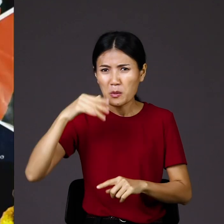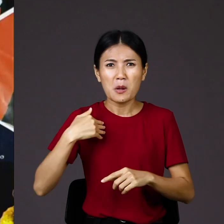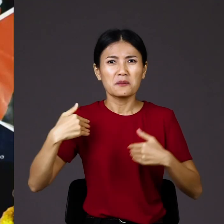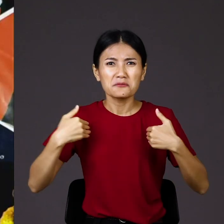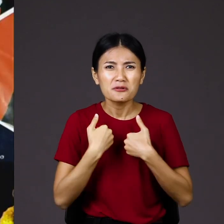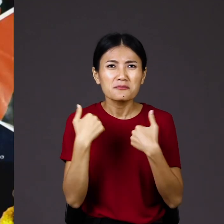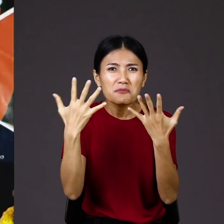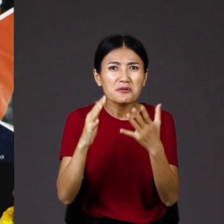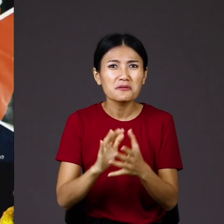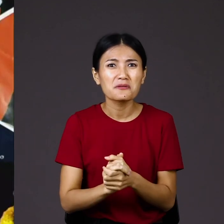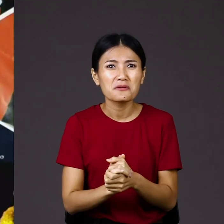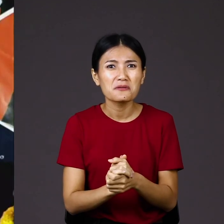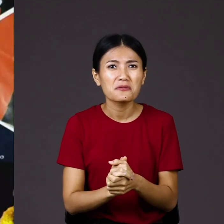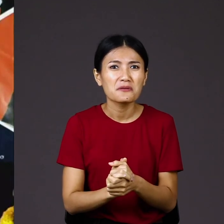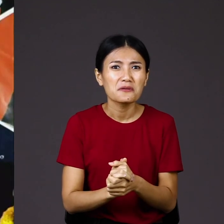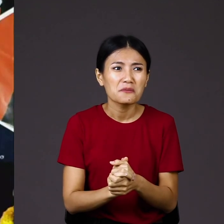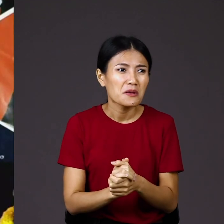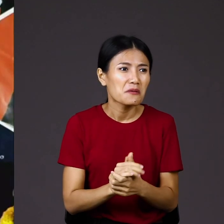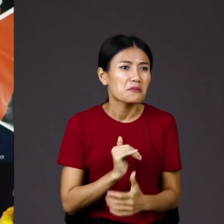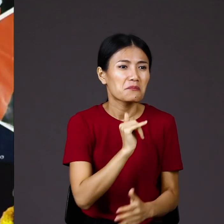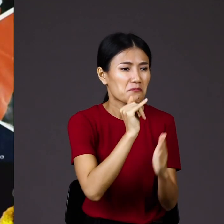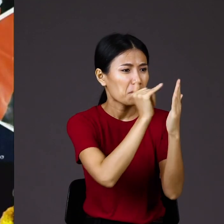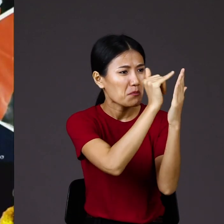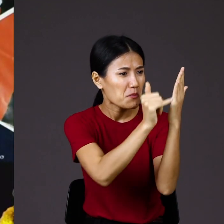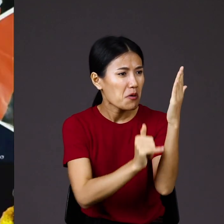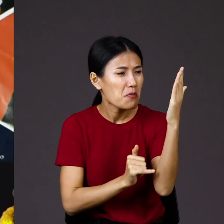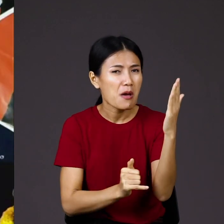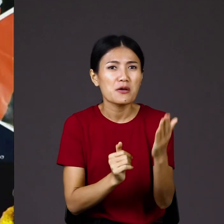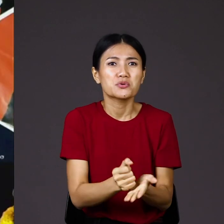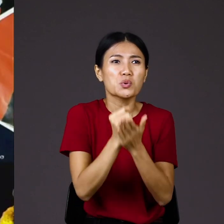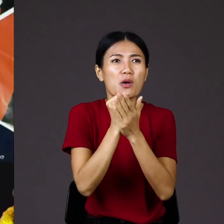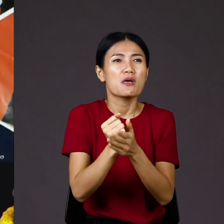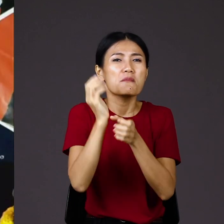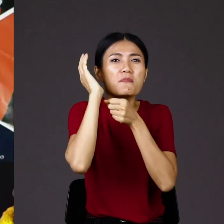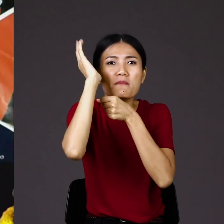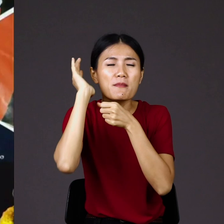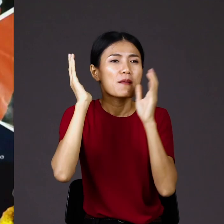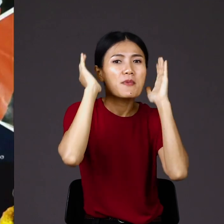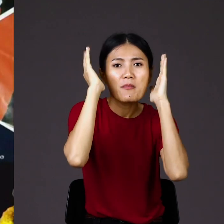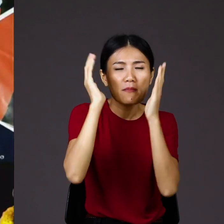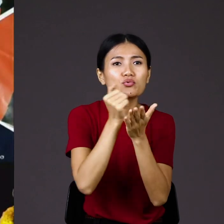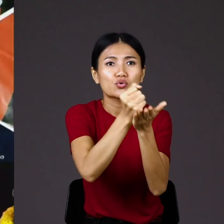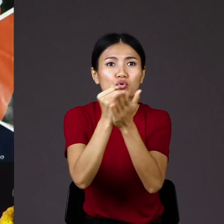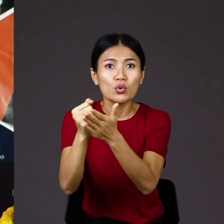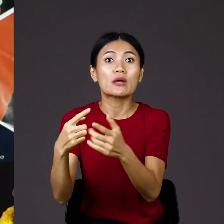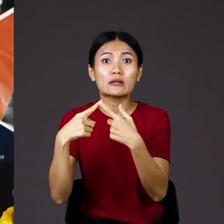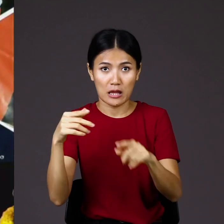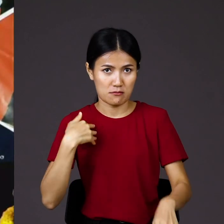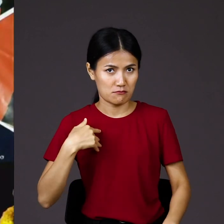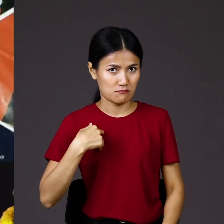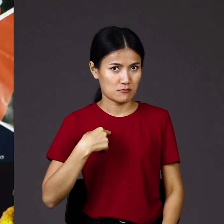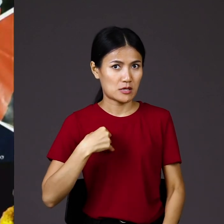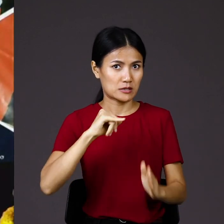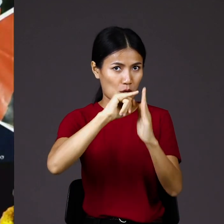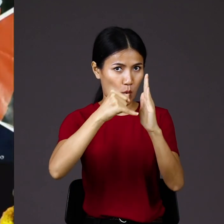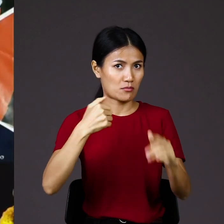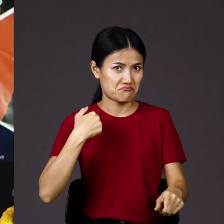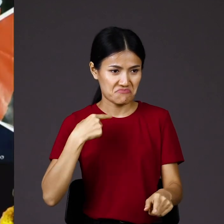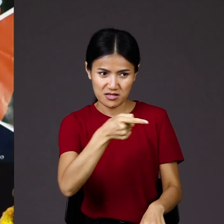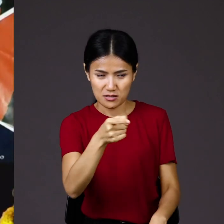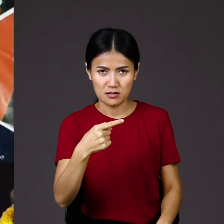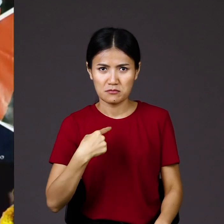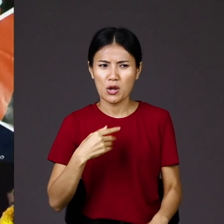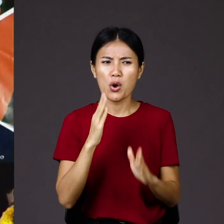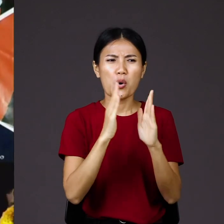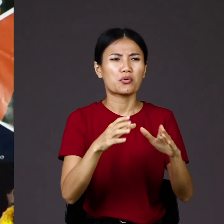คนอะไรก็ไม่รู้ฮะเดินสายปาสายหาเสียงให้ผู้สมัครของเราทั่วประเทศ แต่แล้วพอไปในบางจังหวัดก็มีการจัดตั้